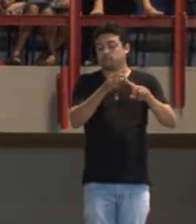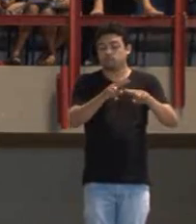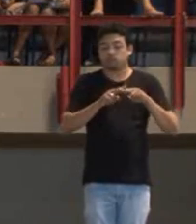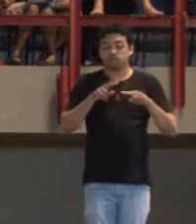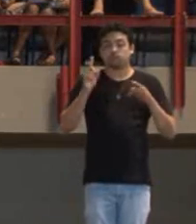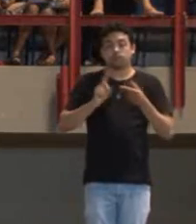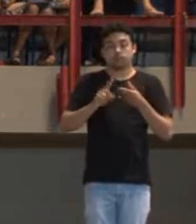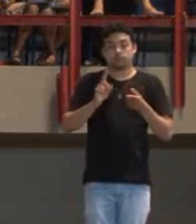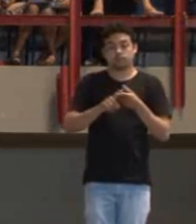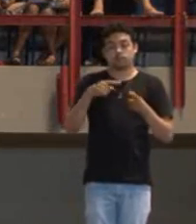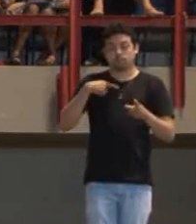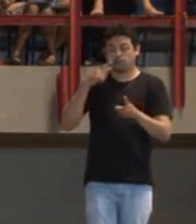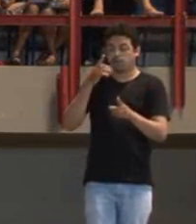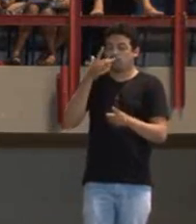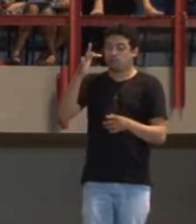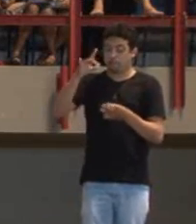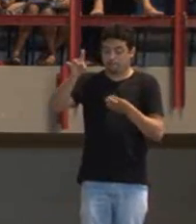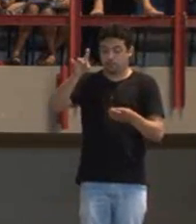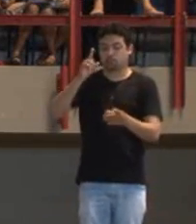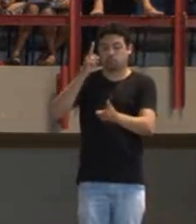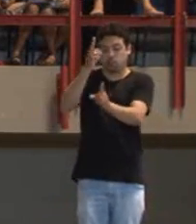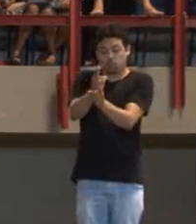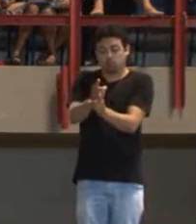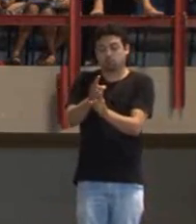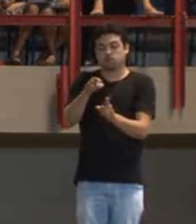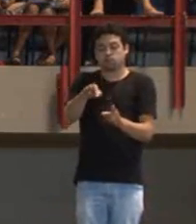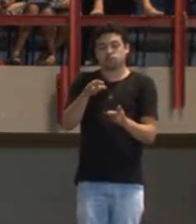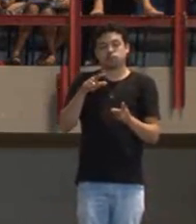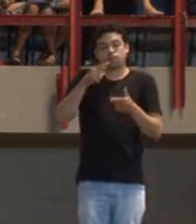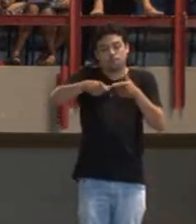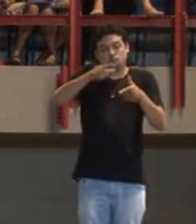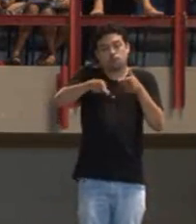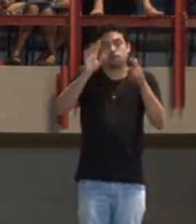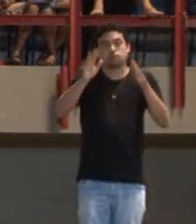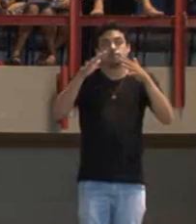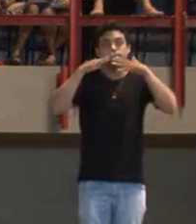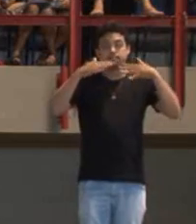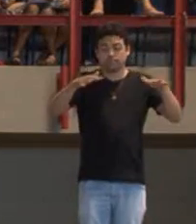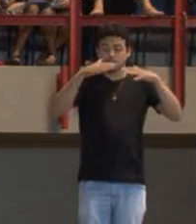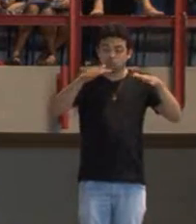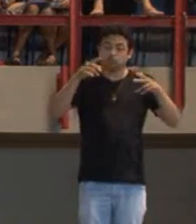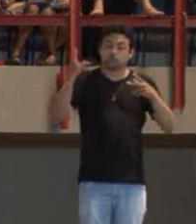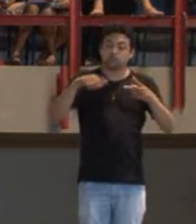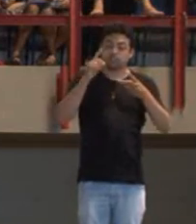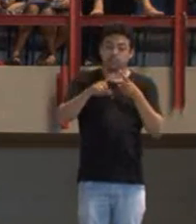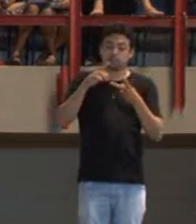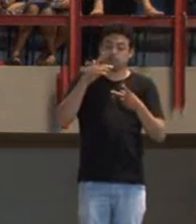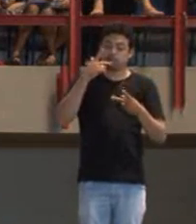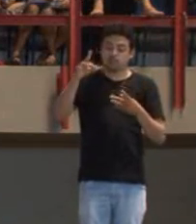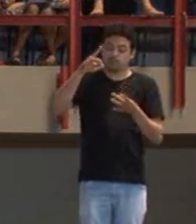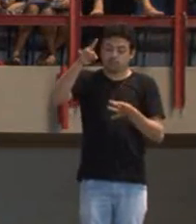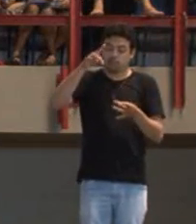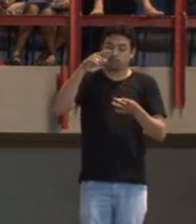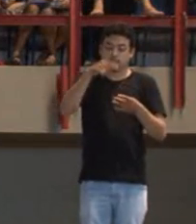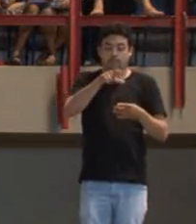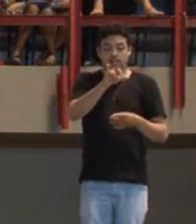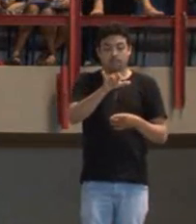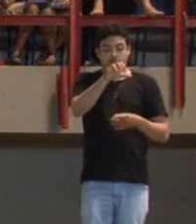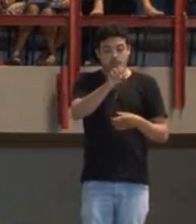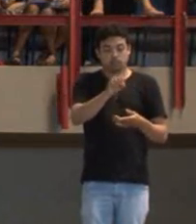de a fonte para produzir plástico ser uma fonte que já causa problemas ambientais, o próprio plástico é um